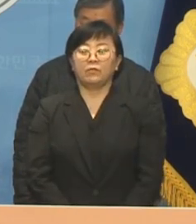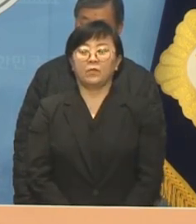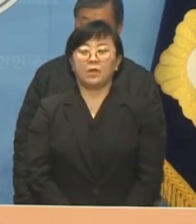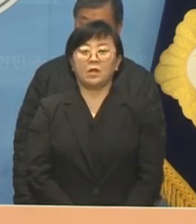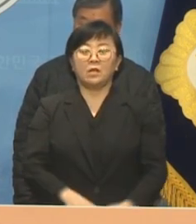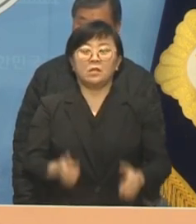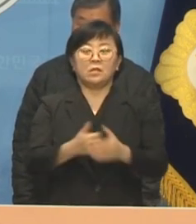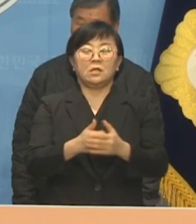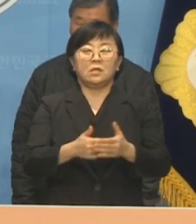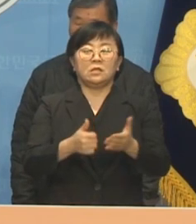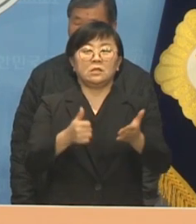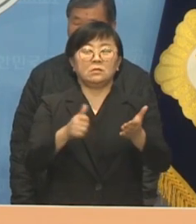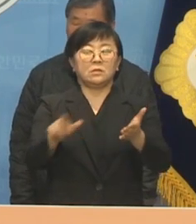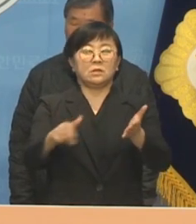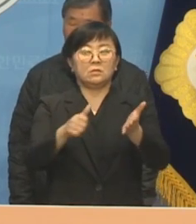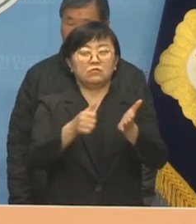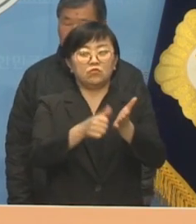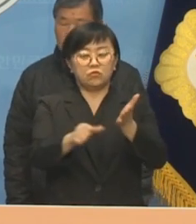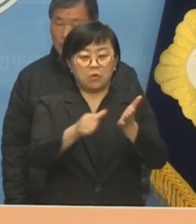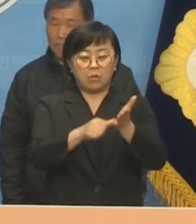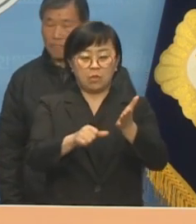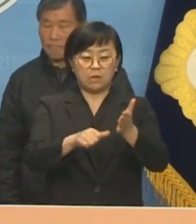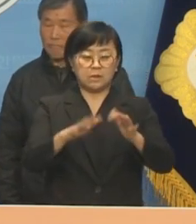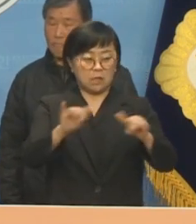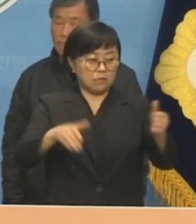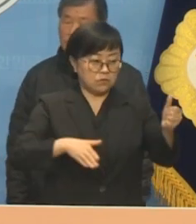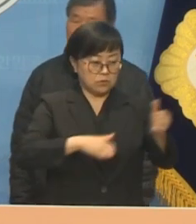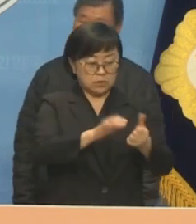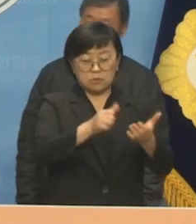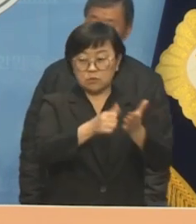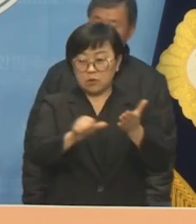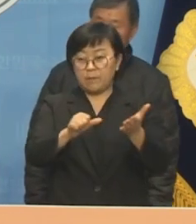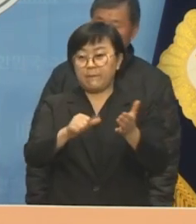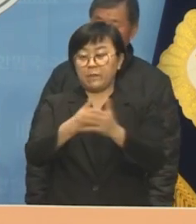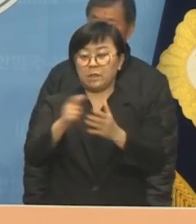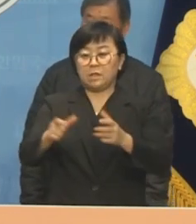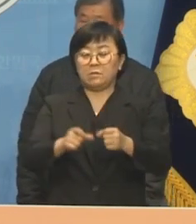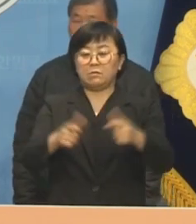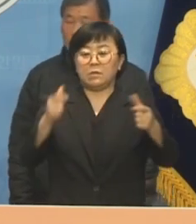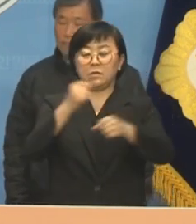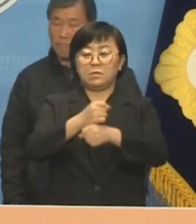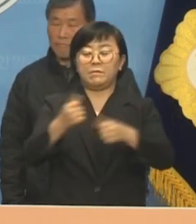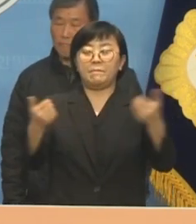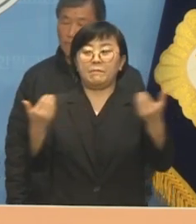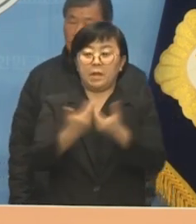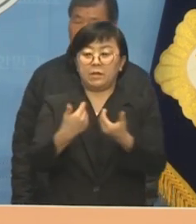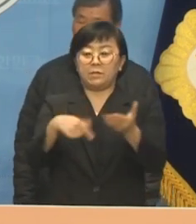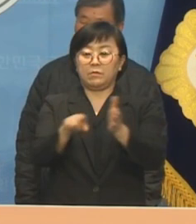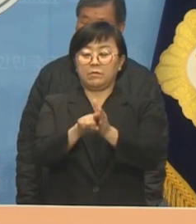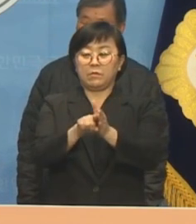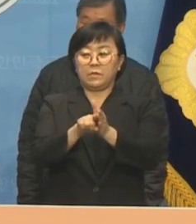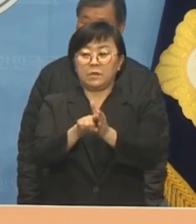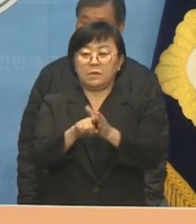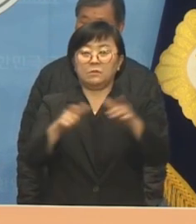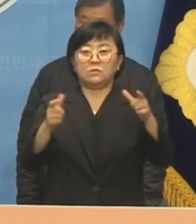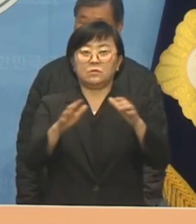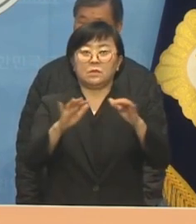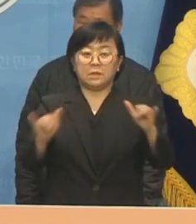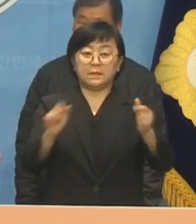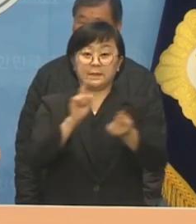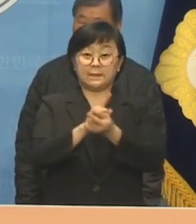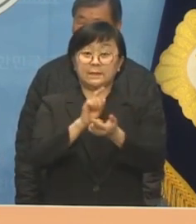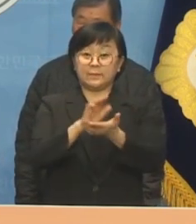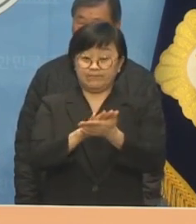비인도적 대량 살상무기 확산탄 논산공장 건설 반대를 위한 기자회견을 양촌면 주민들께서